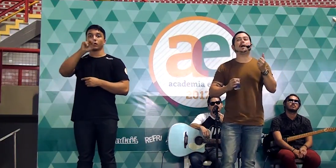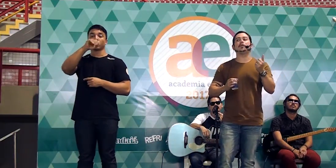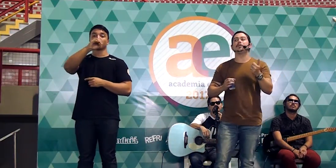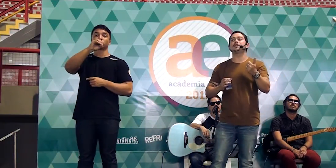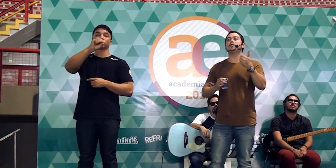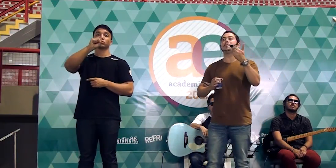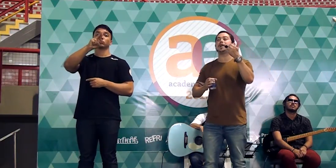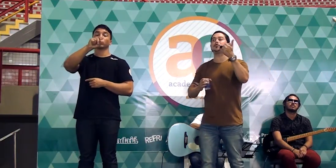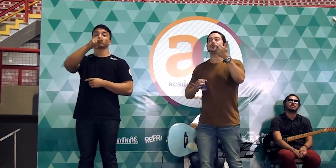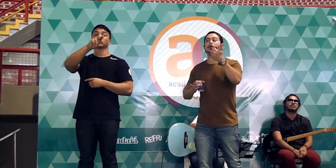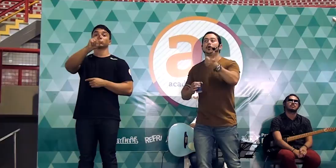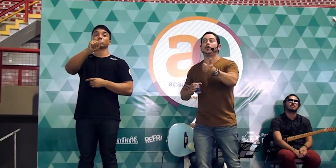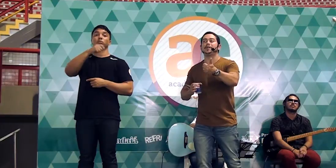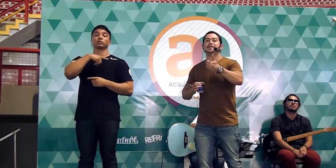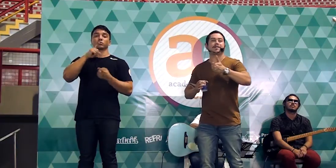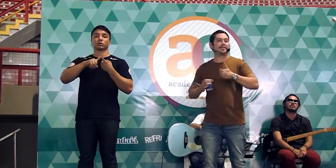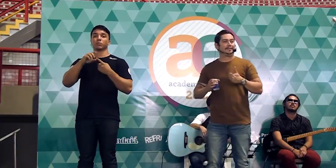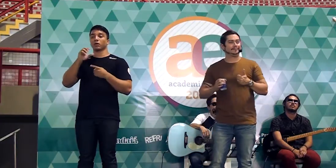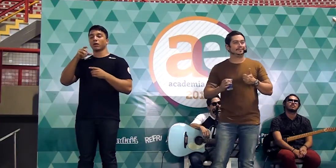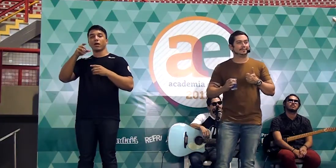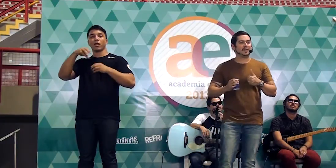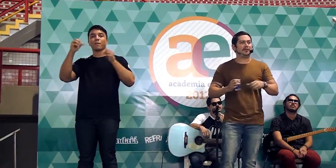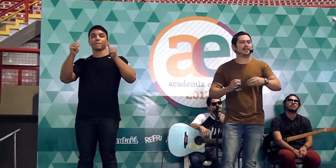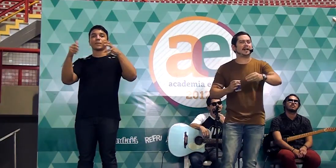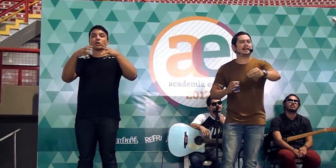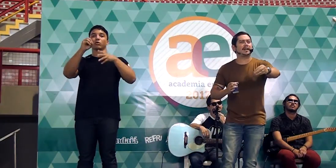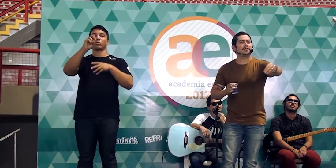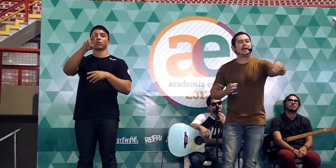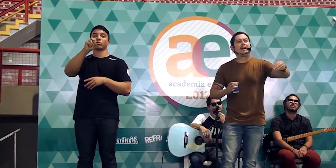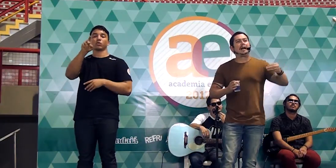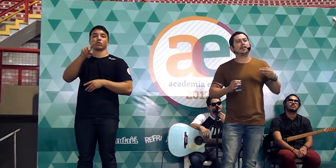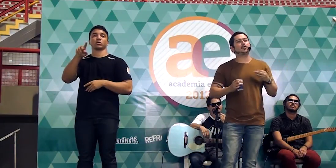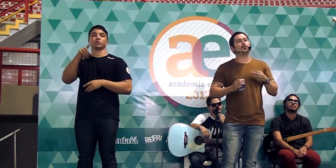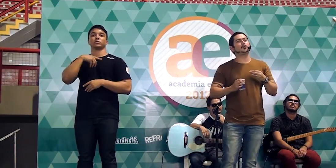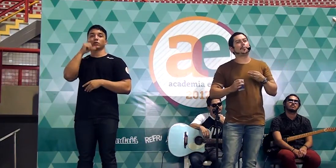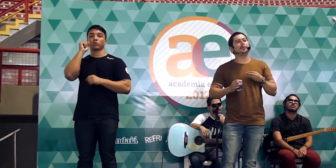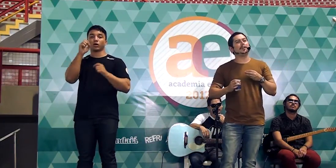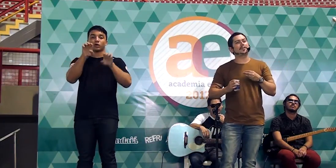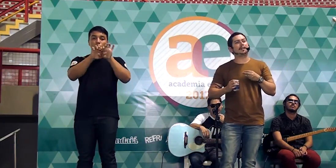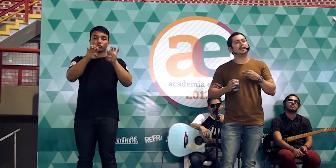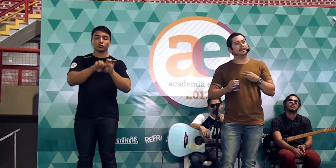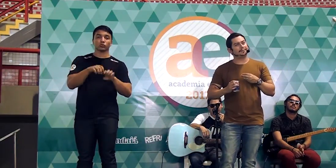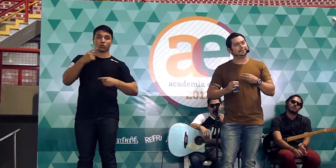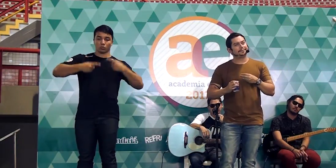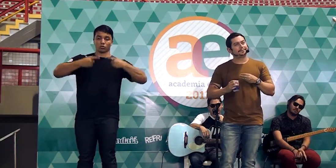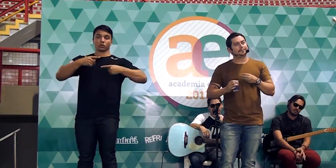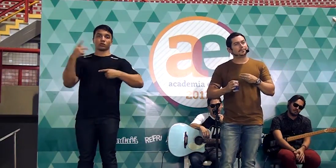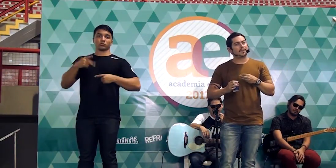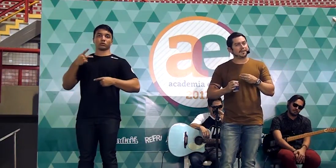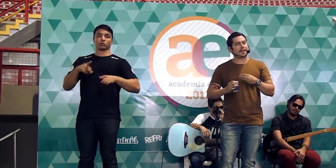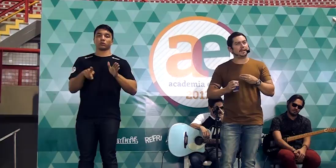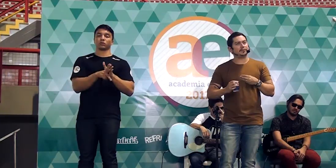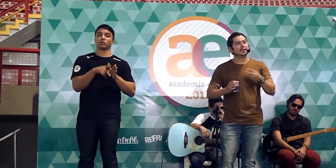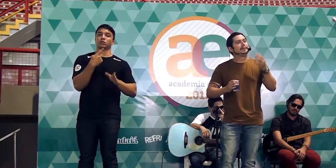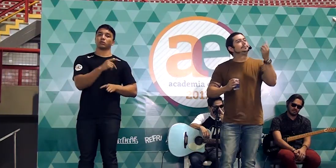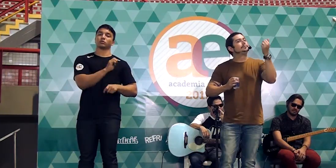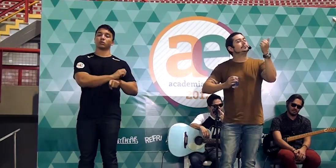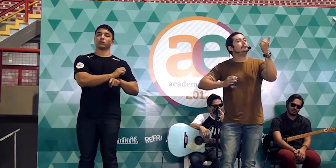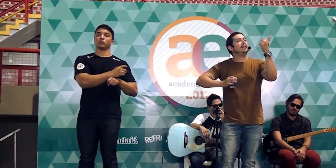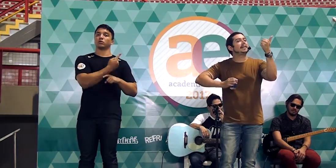Os Trapalhões e o Mágico de Oroz, que faz uma crítica à estrutura política aqui, tá